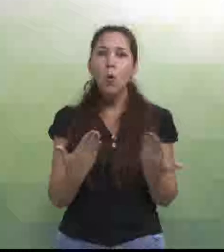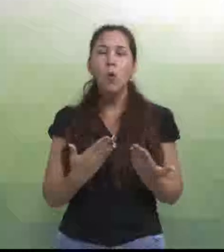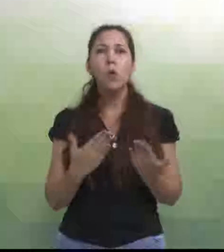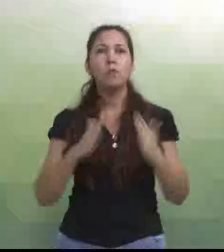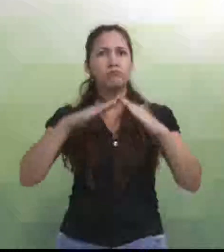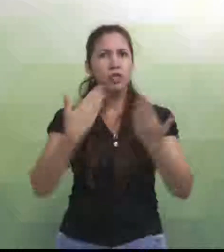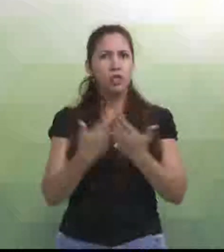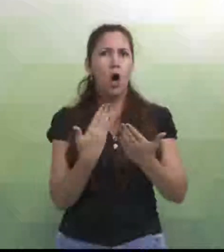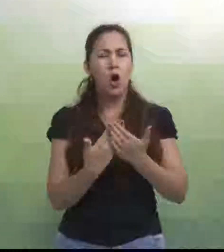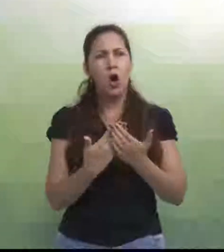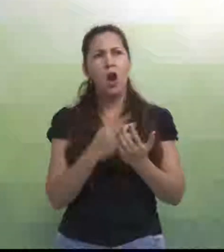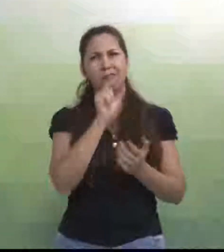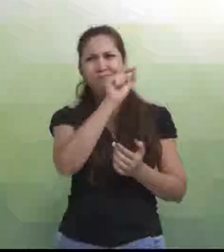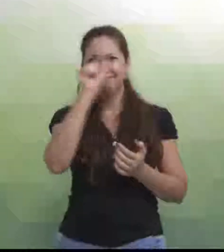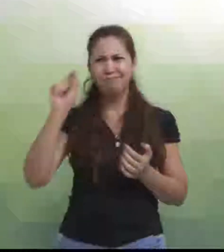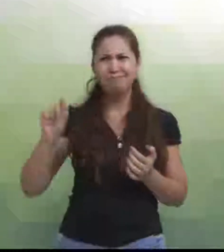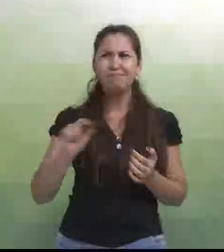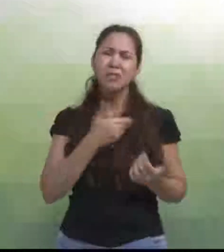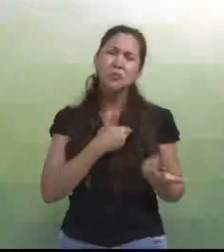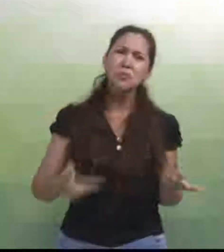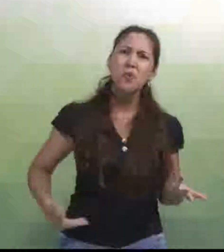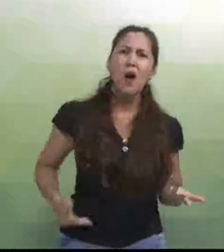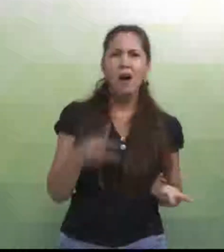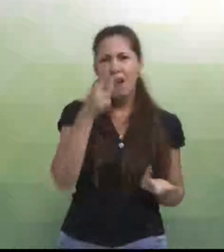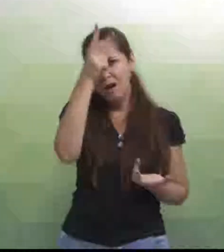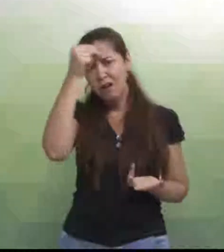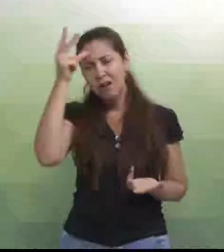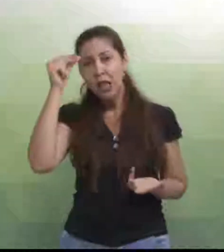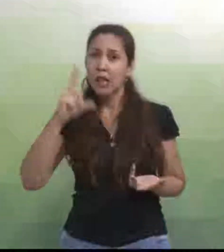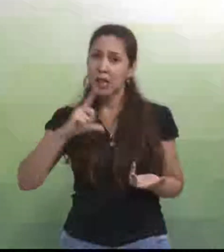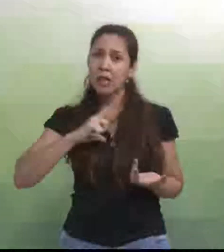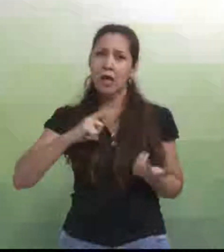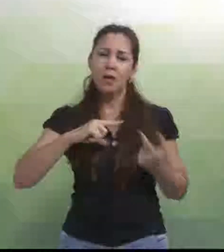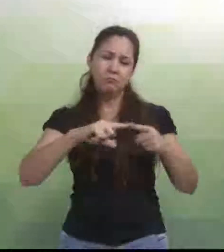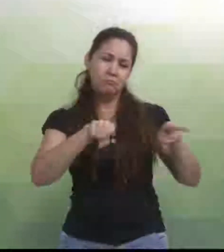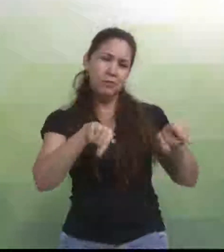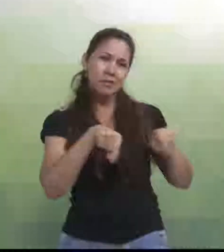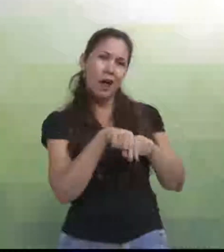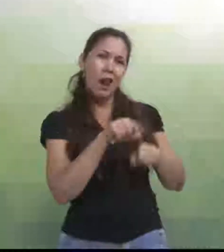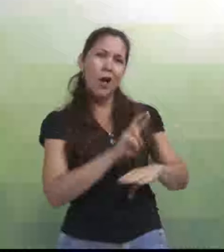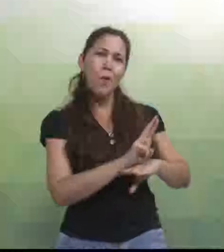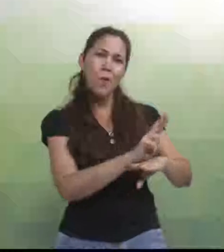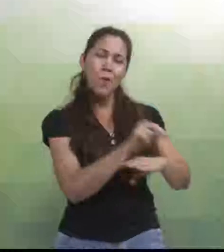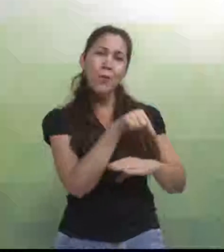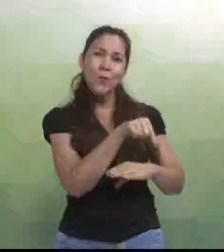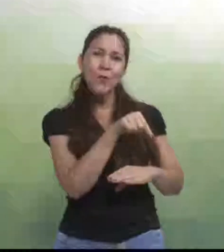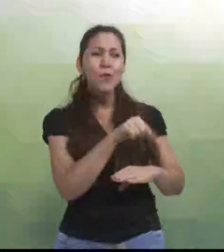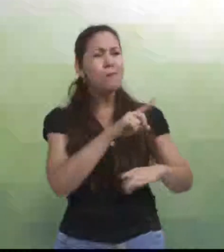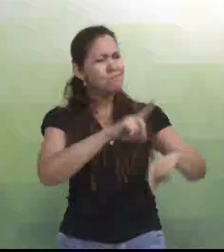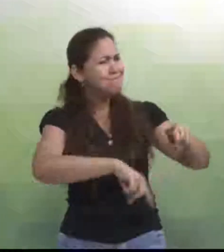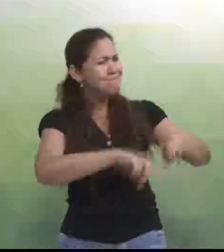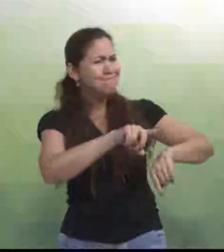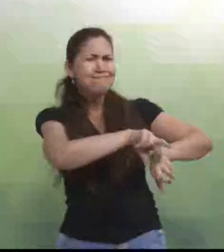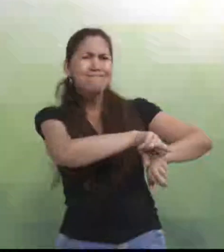estadual, municipal, temos ali a sala de recurso, que tem vários materiais, mas